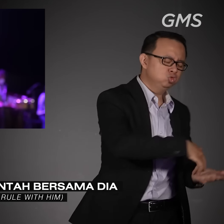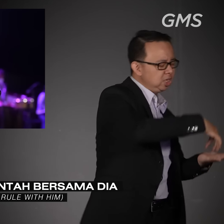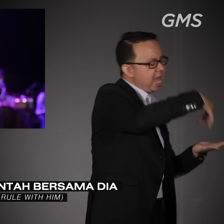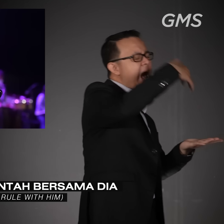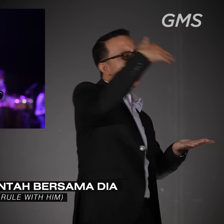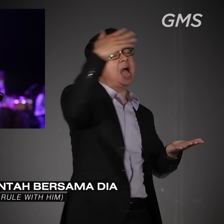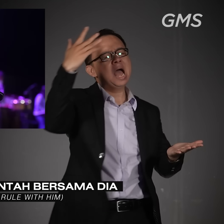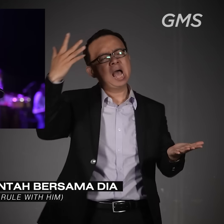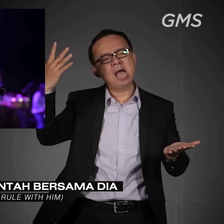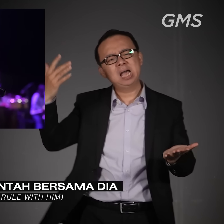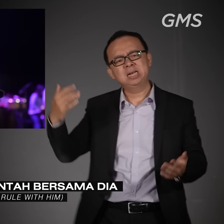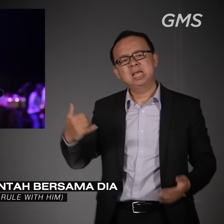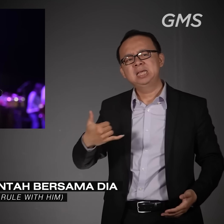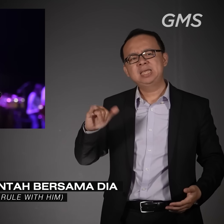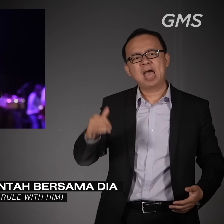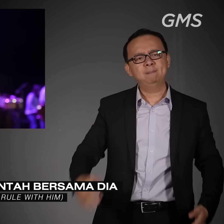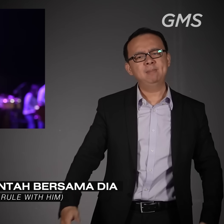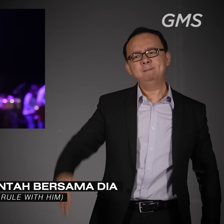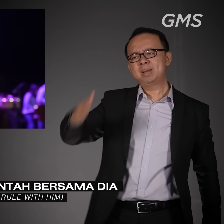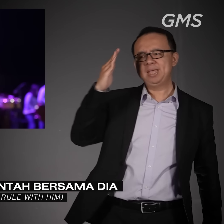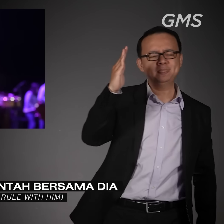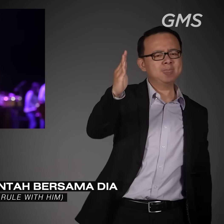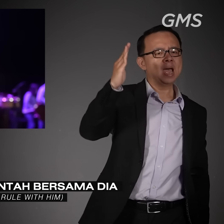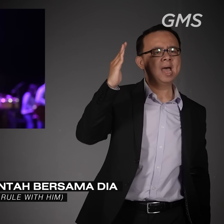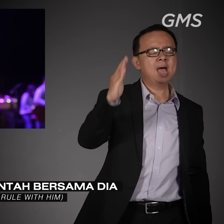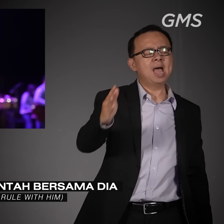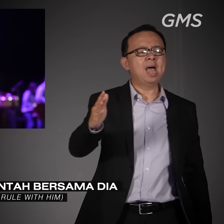kemuliaan dan memerintah